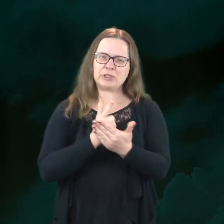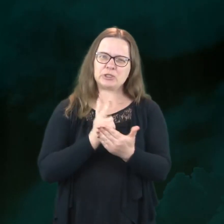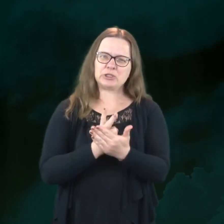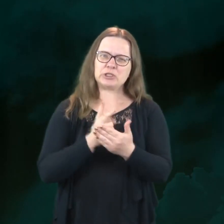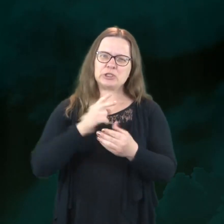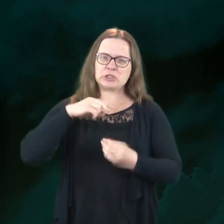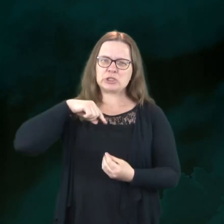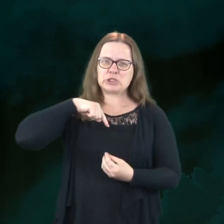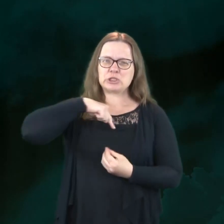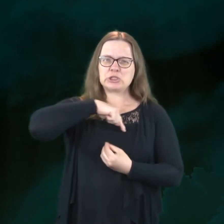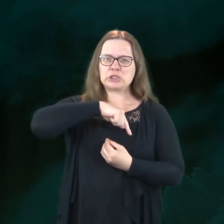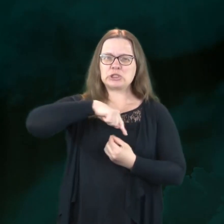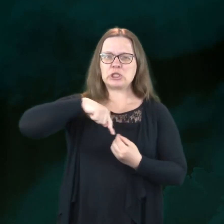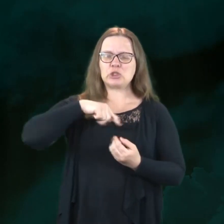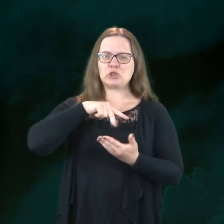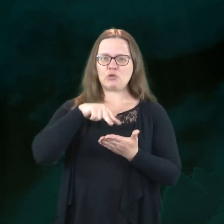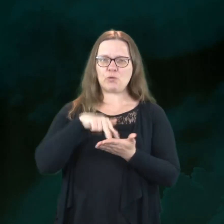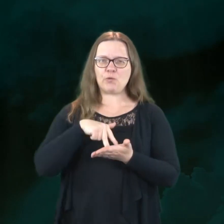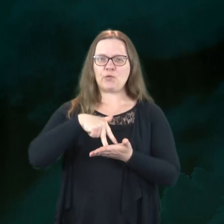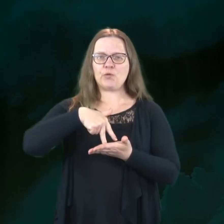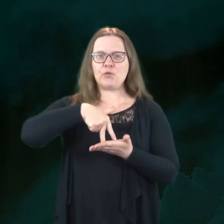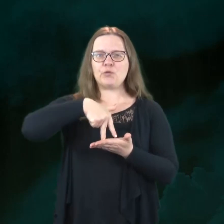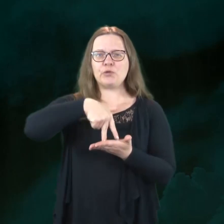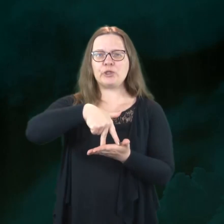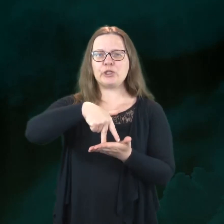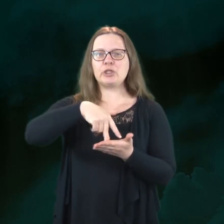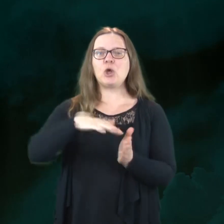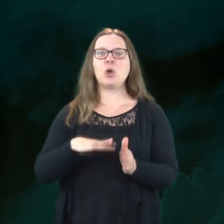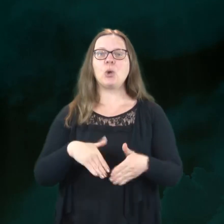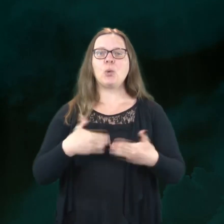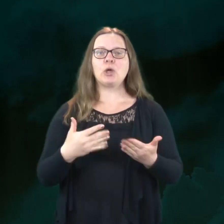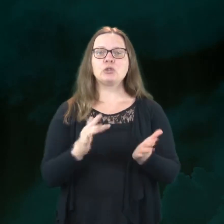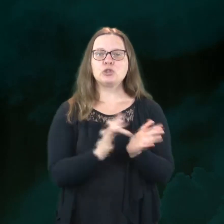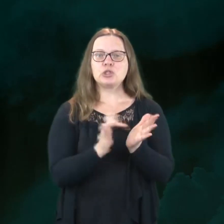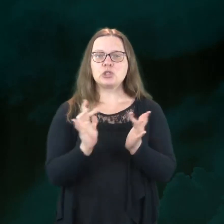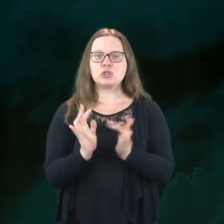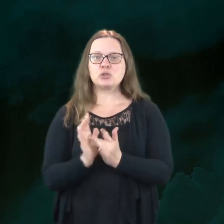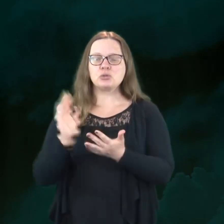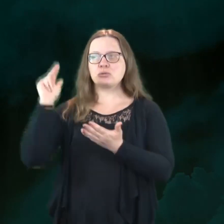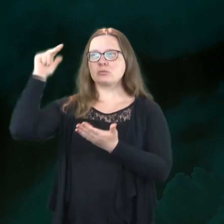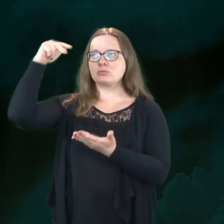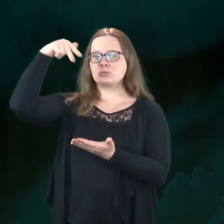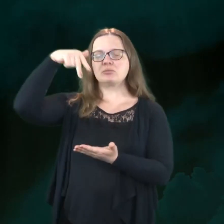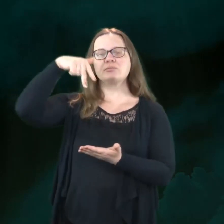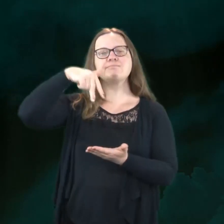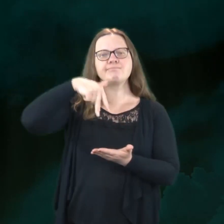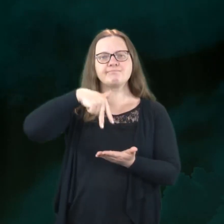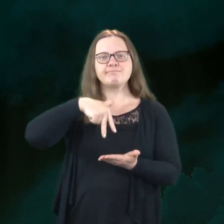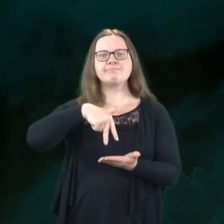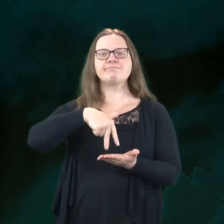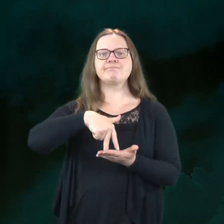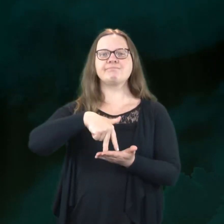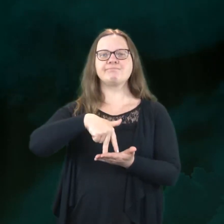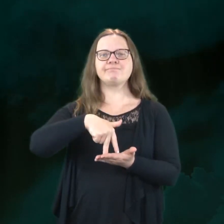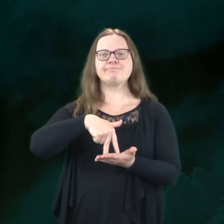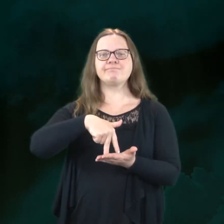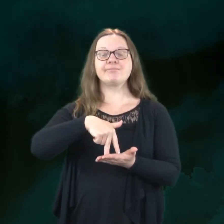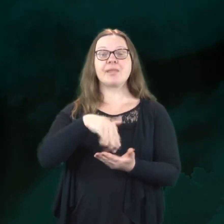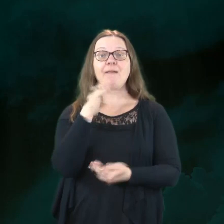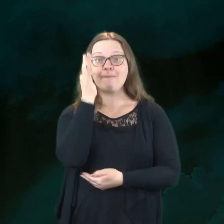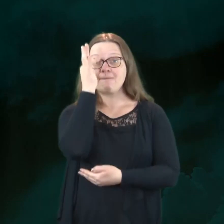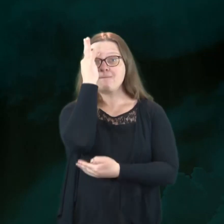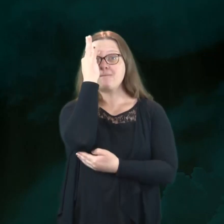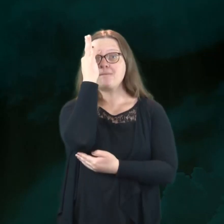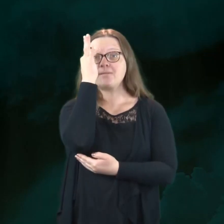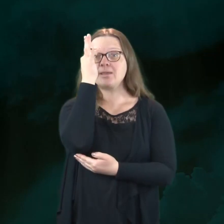íntegros e irrepreensíveis na vinda de nosso Senhor Jesus Cristo. Fiel é